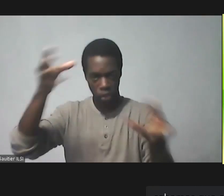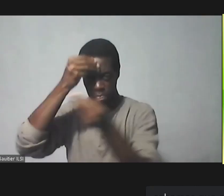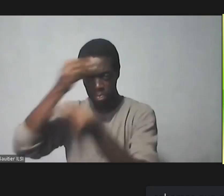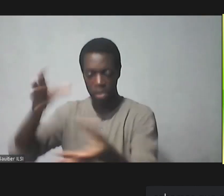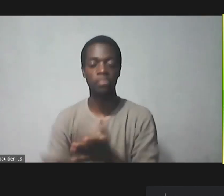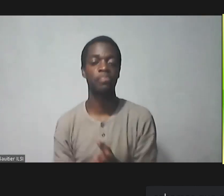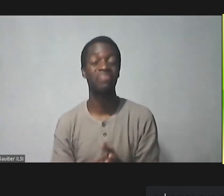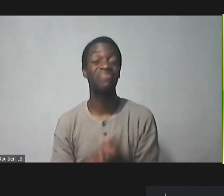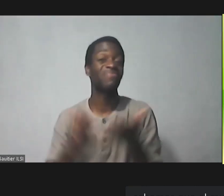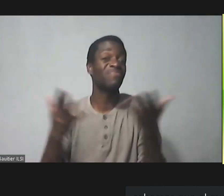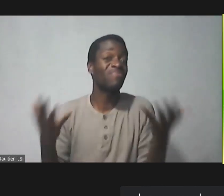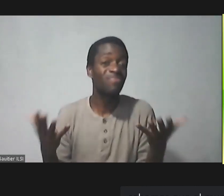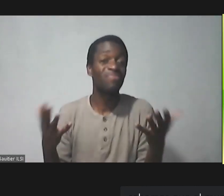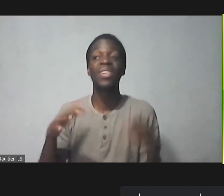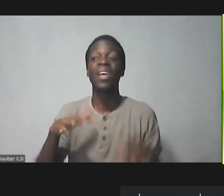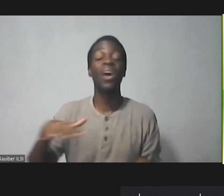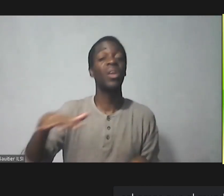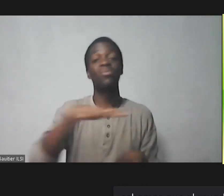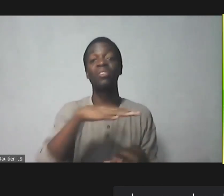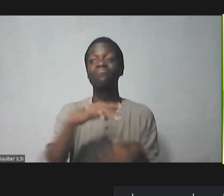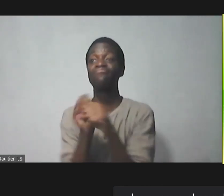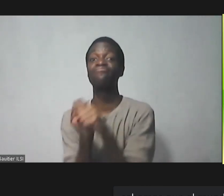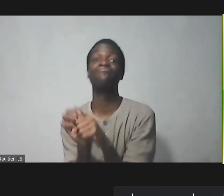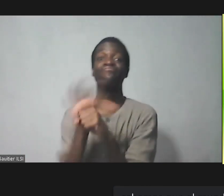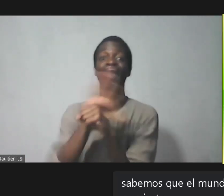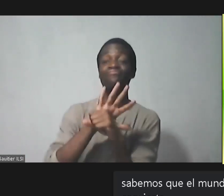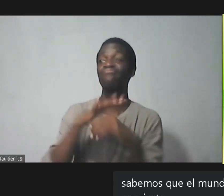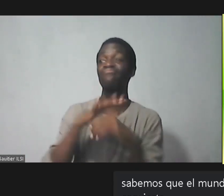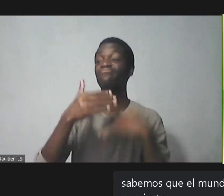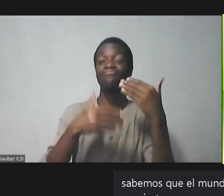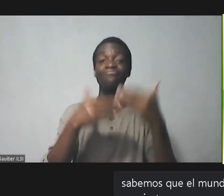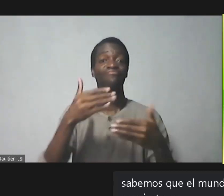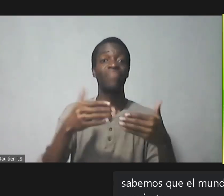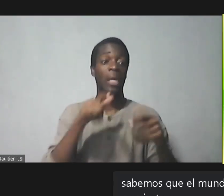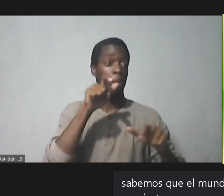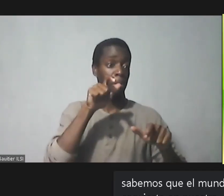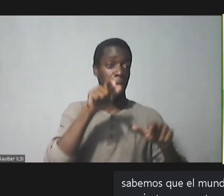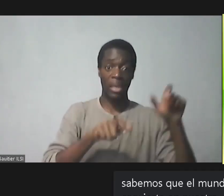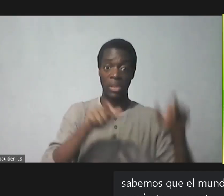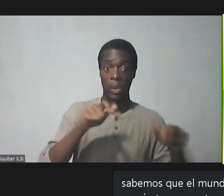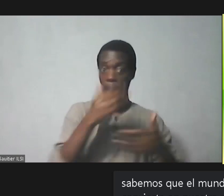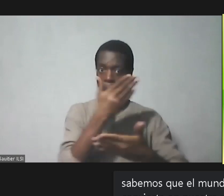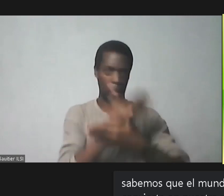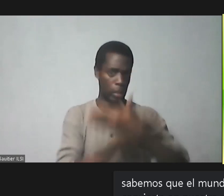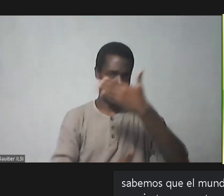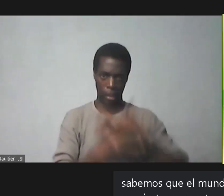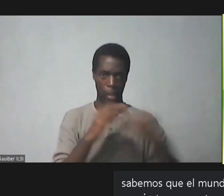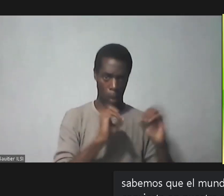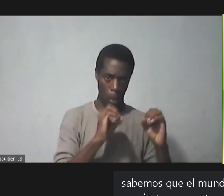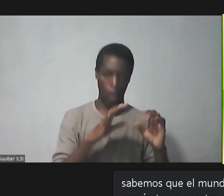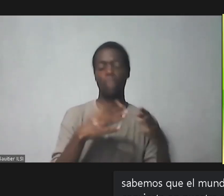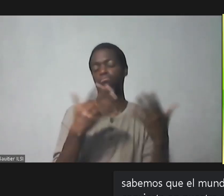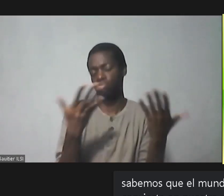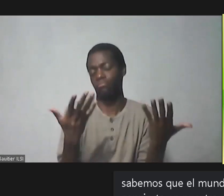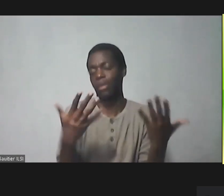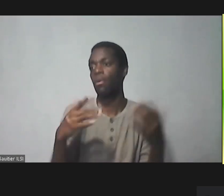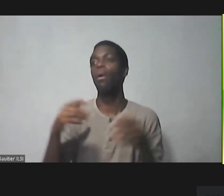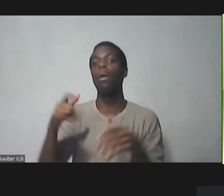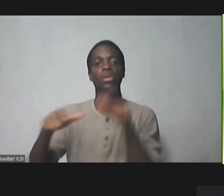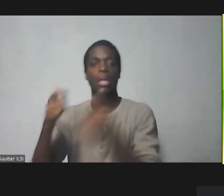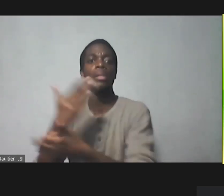en nuestra nueva forma de vida. Para personas con discapacidad, encontramos hallazgos de